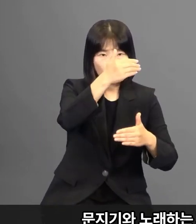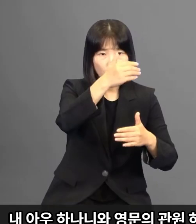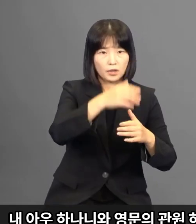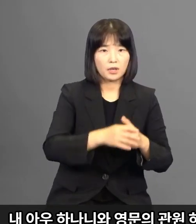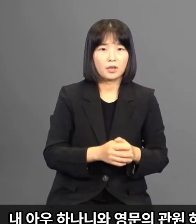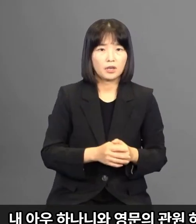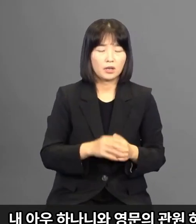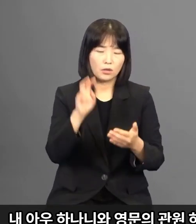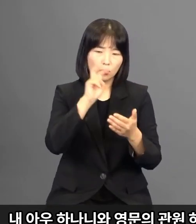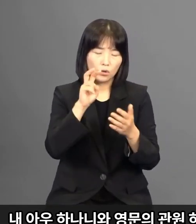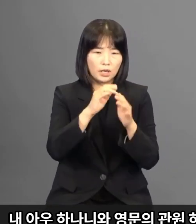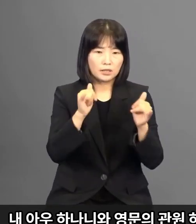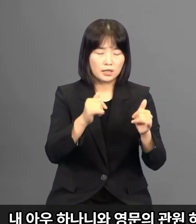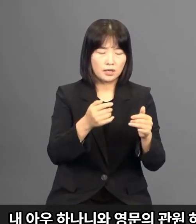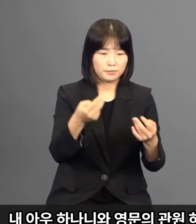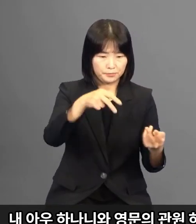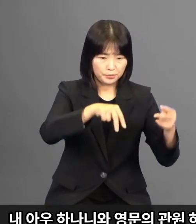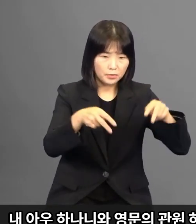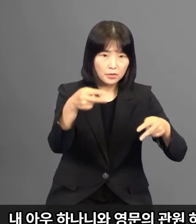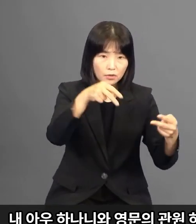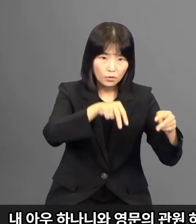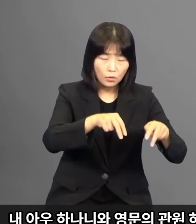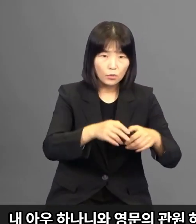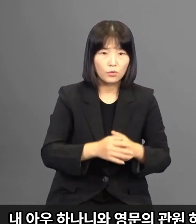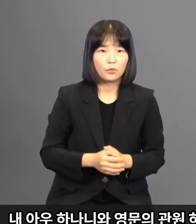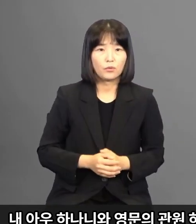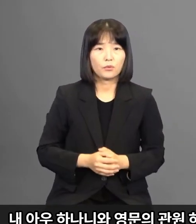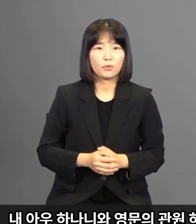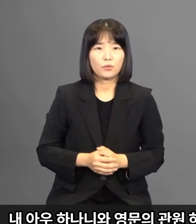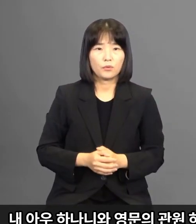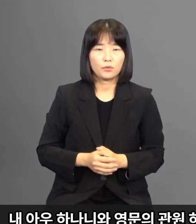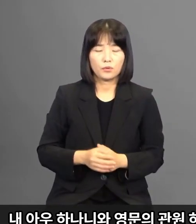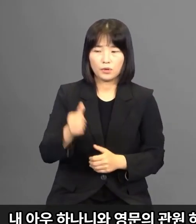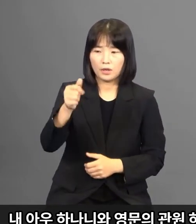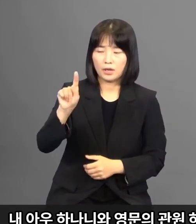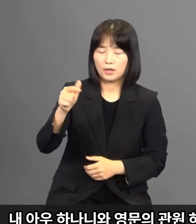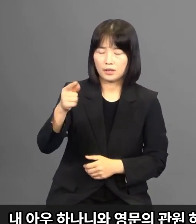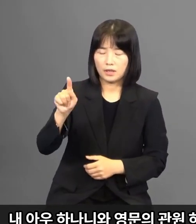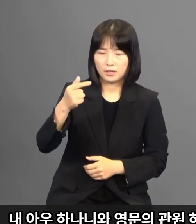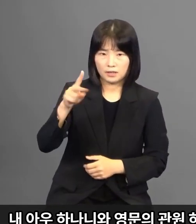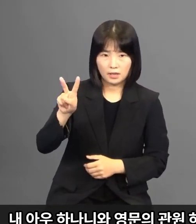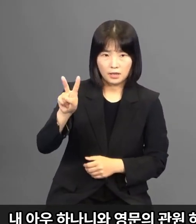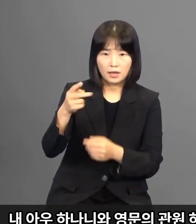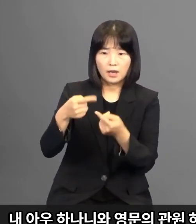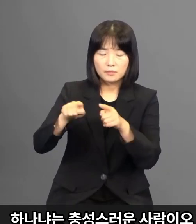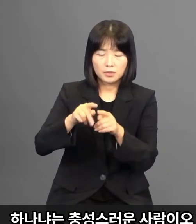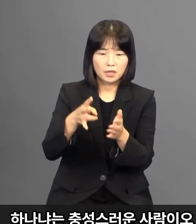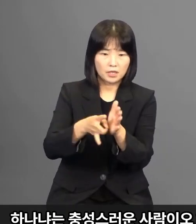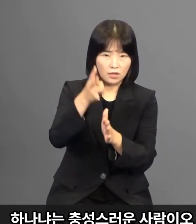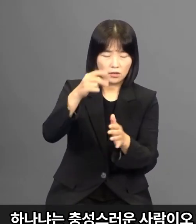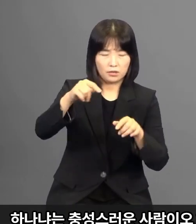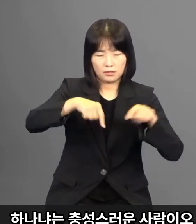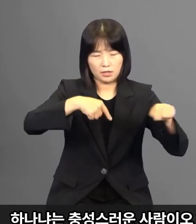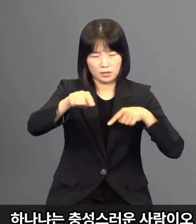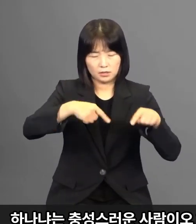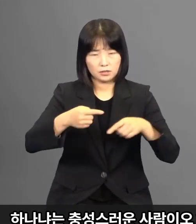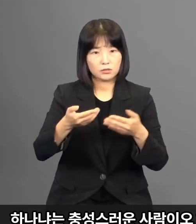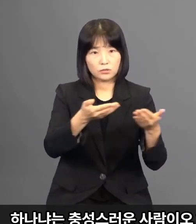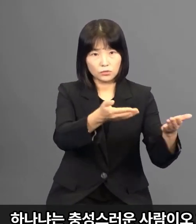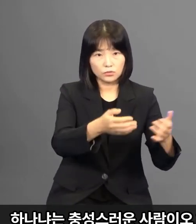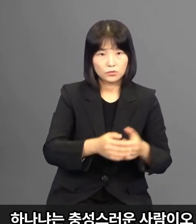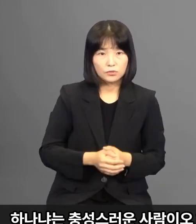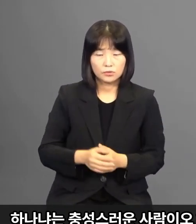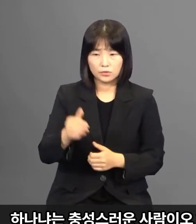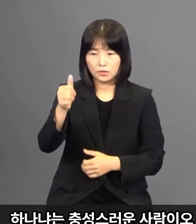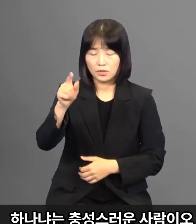후에 내 아우 하나니와 영문의 관원 하나냐가 함께 예루살렘을 다스리게 하였는데, 하나냐는 충성스러운